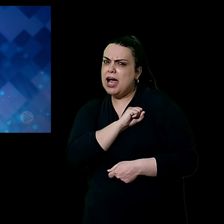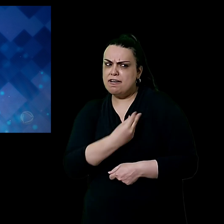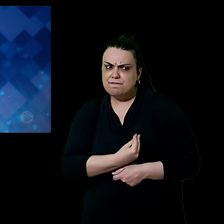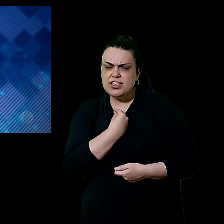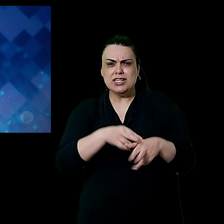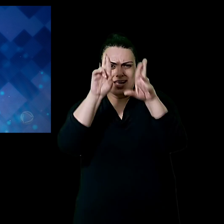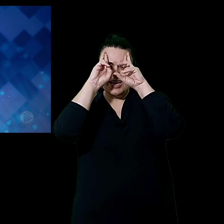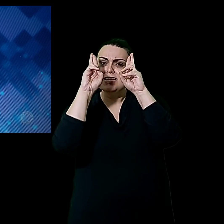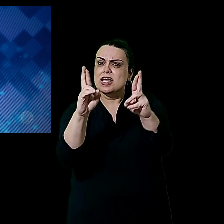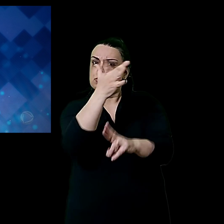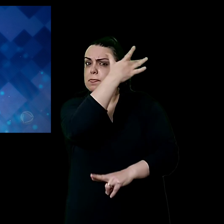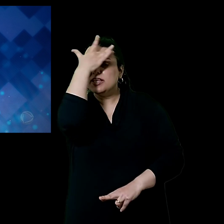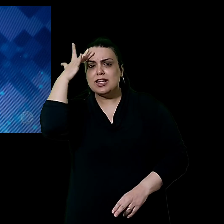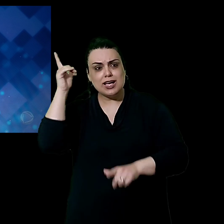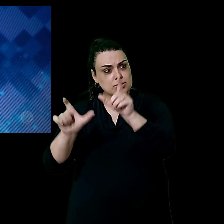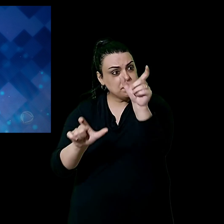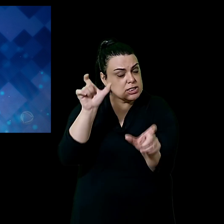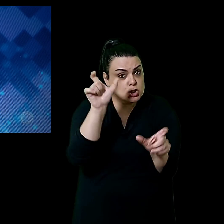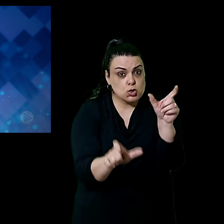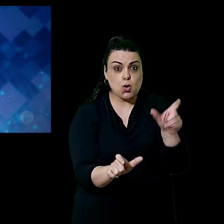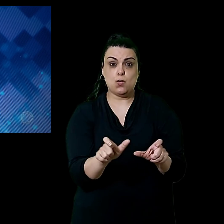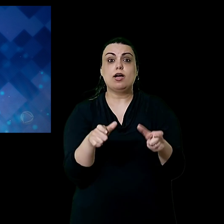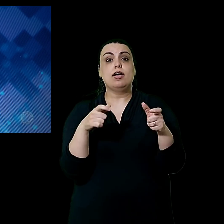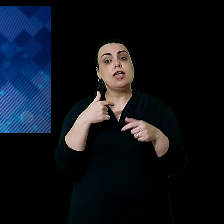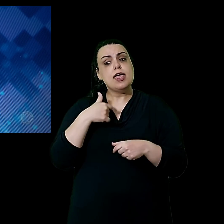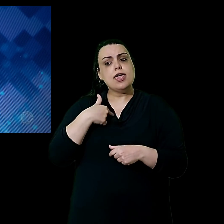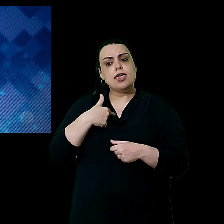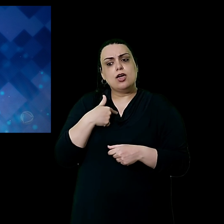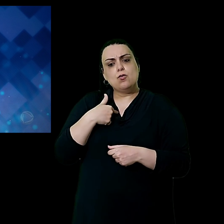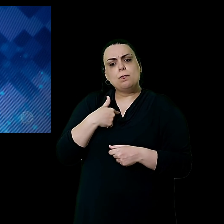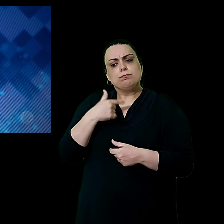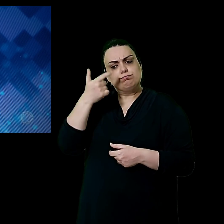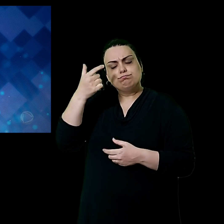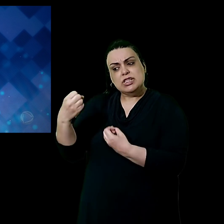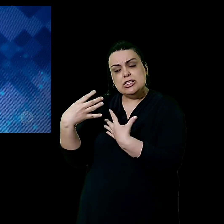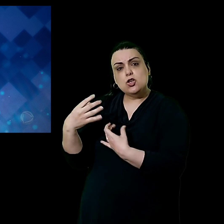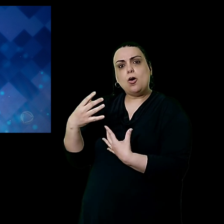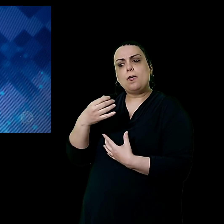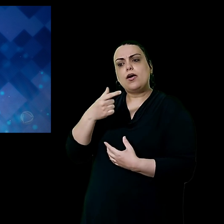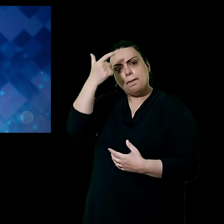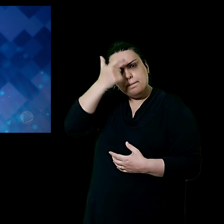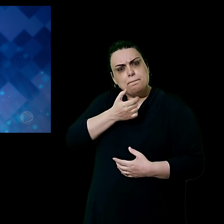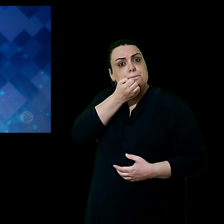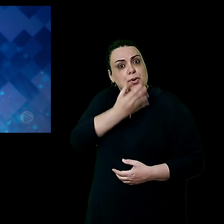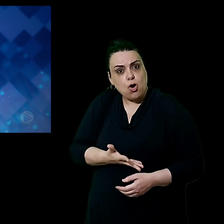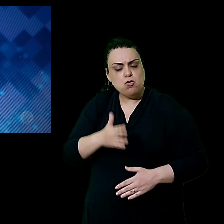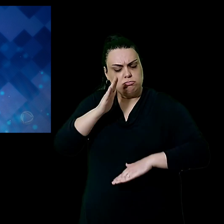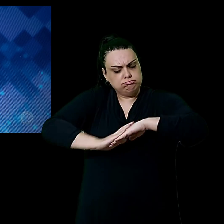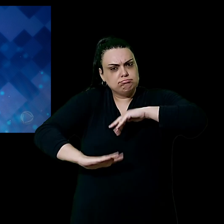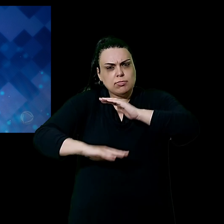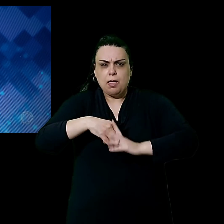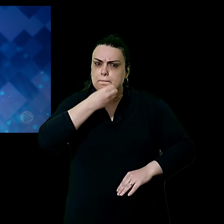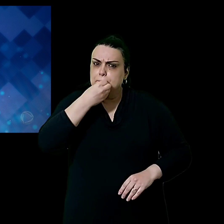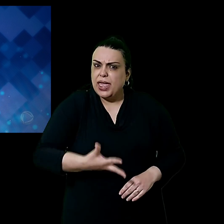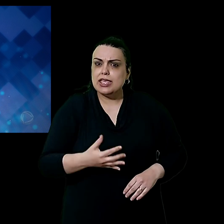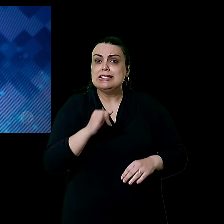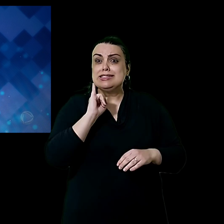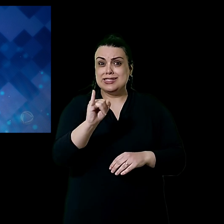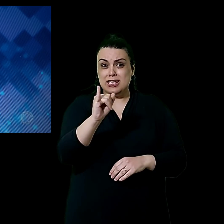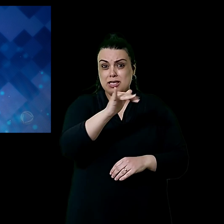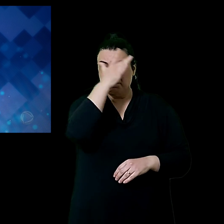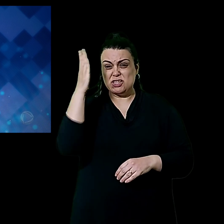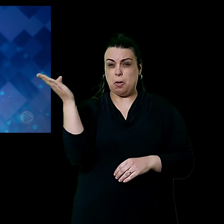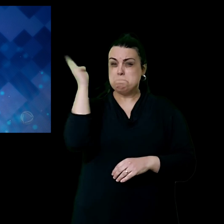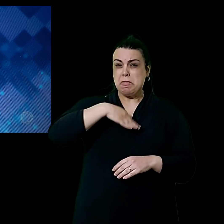a respeitar o próximo, a ser uma pessoa boa, a devolver o mal com o bem.